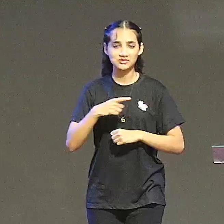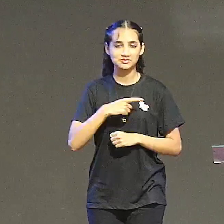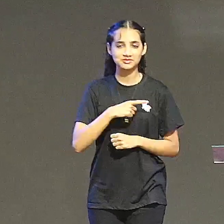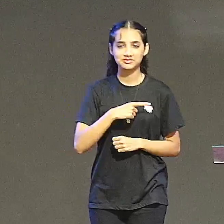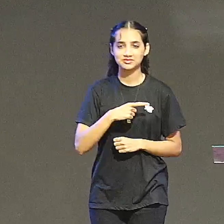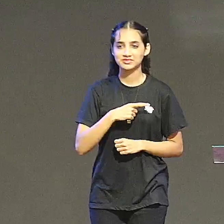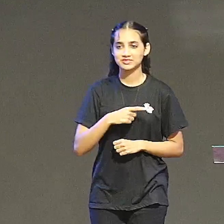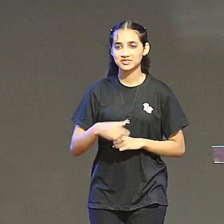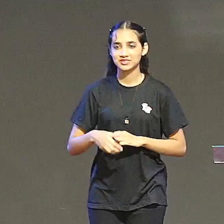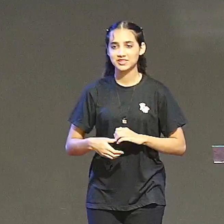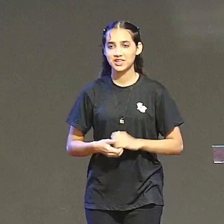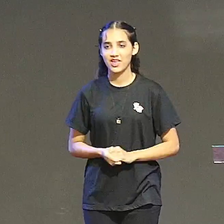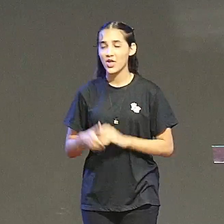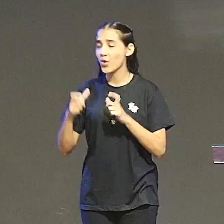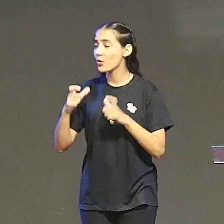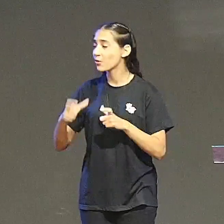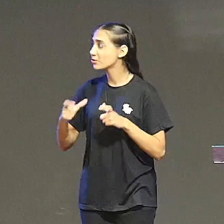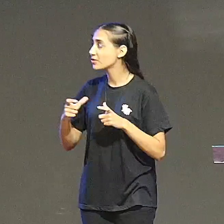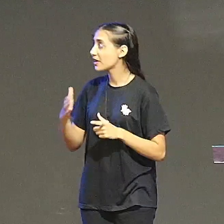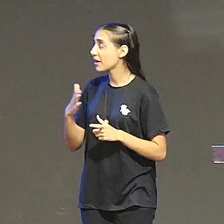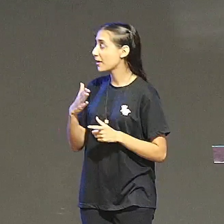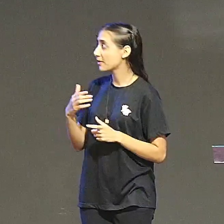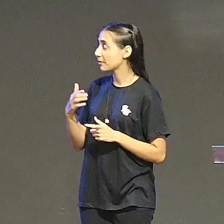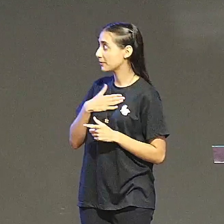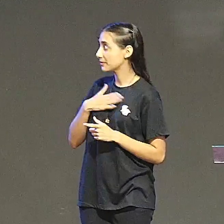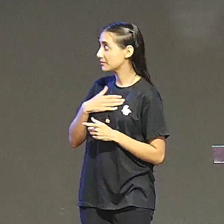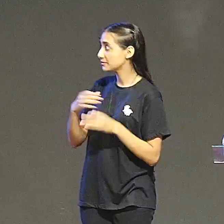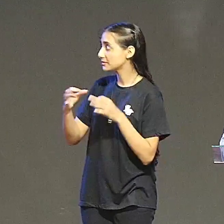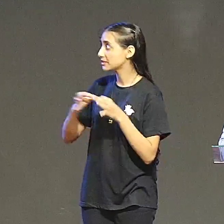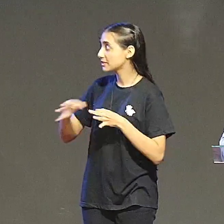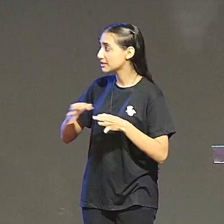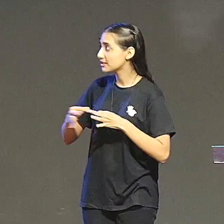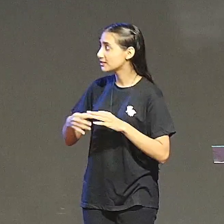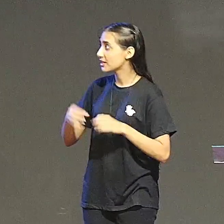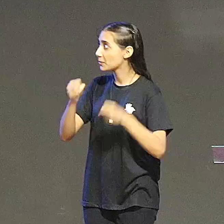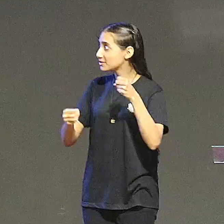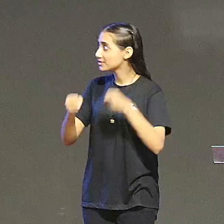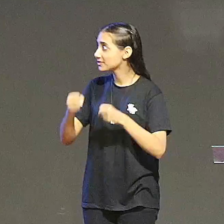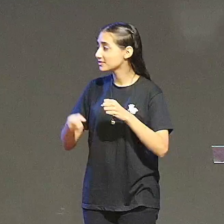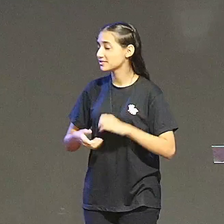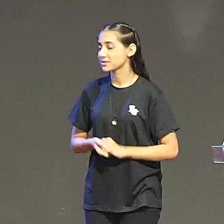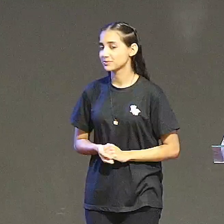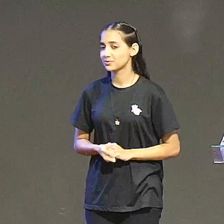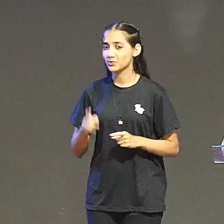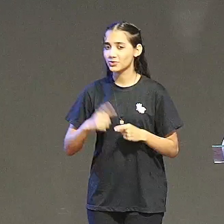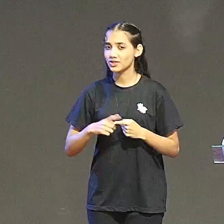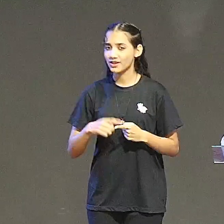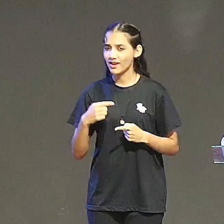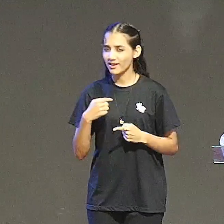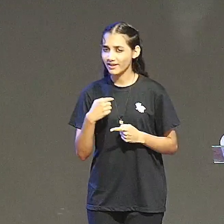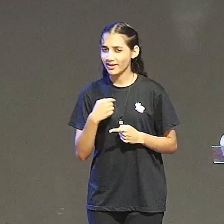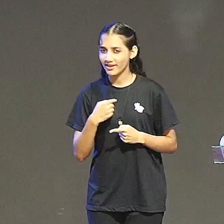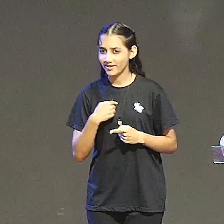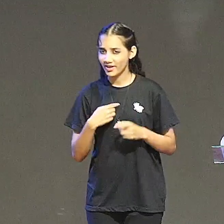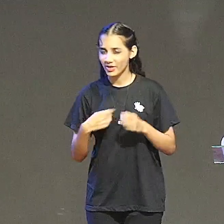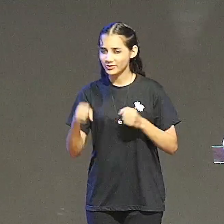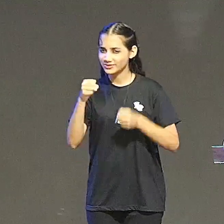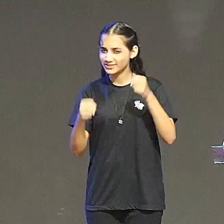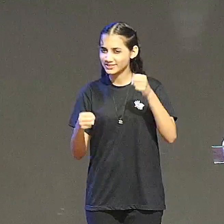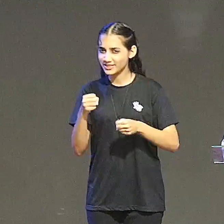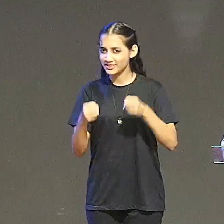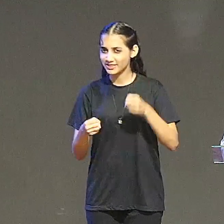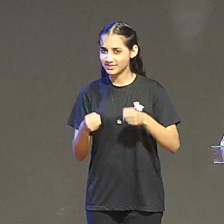meus adversários que eu sou ruim de de volante vocês sabem disso né Eu preciso de uma vaga assim